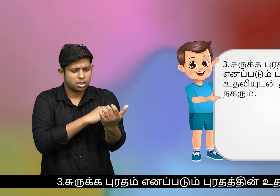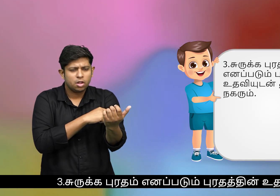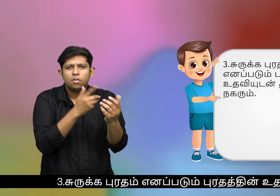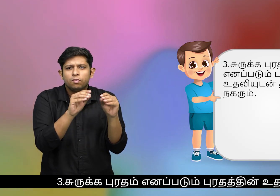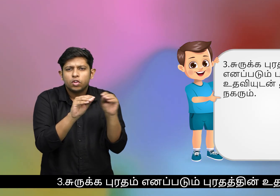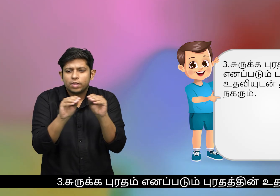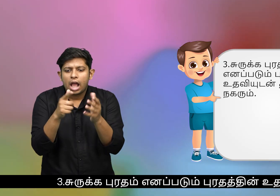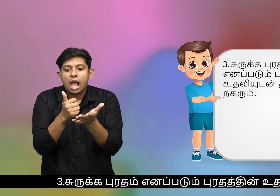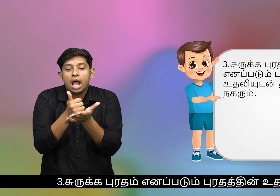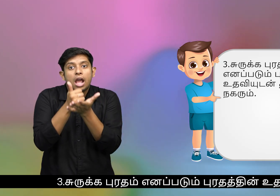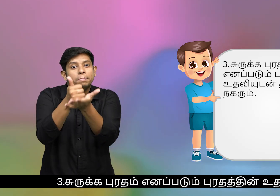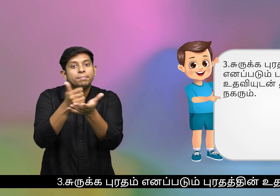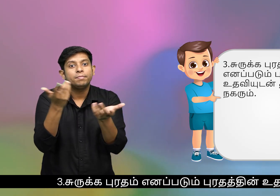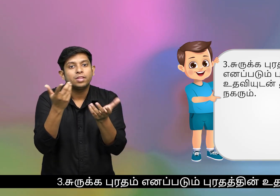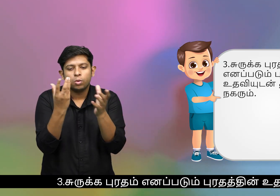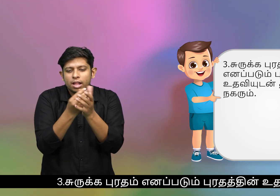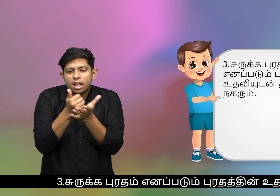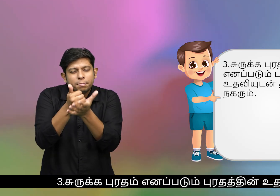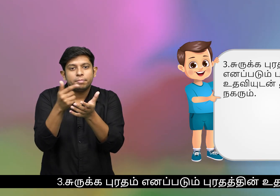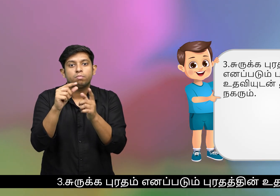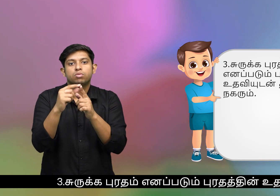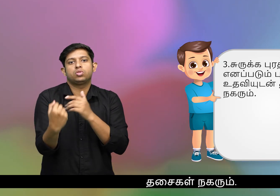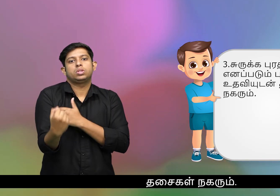சுருங்கப் புரதம் எனப்படும் புரதத்தின் உதவியுடன் தசைகள் நகரும்.